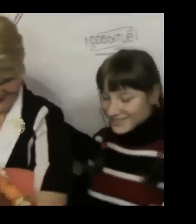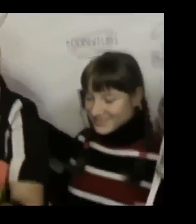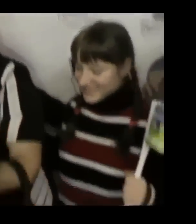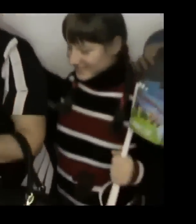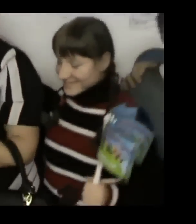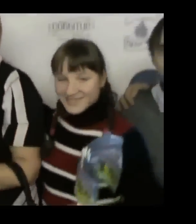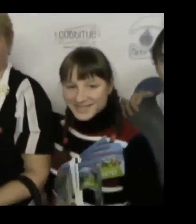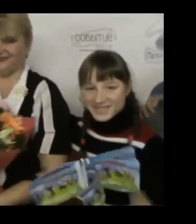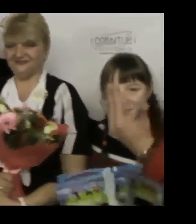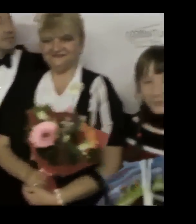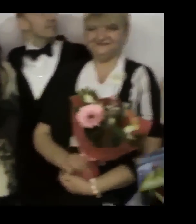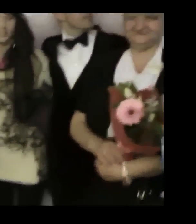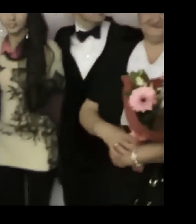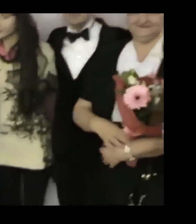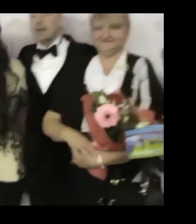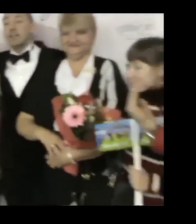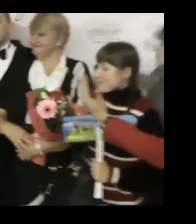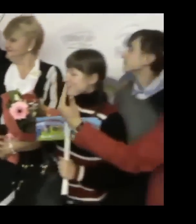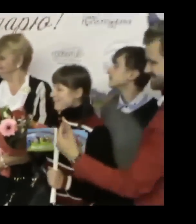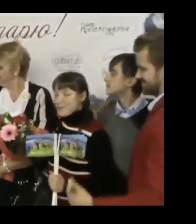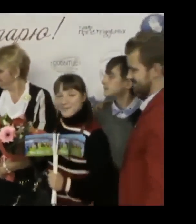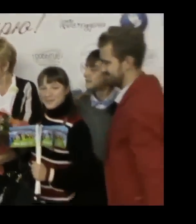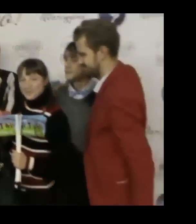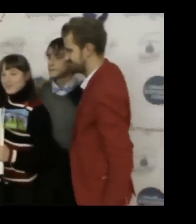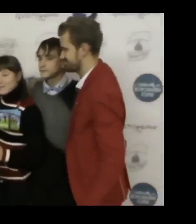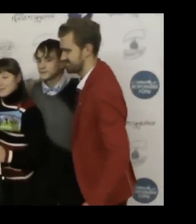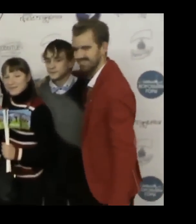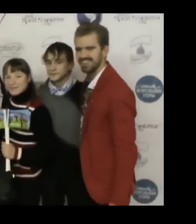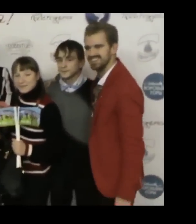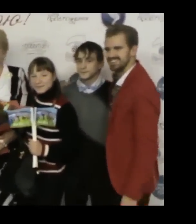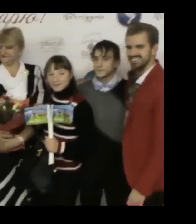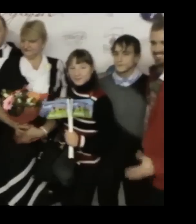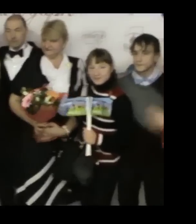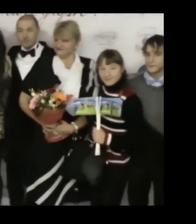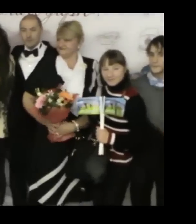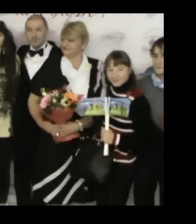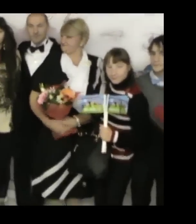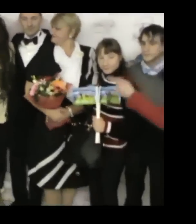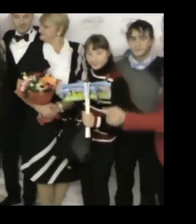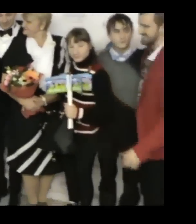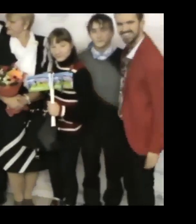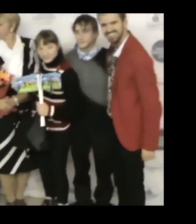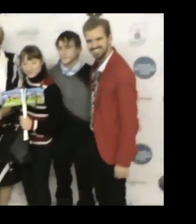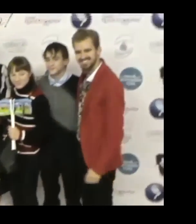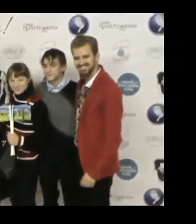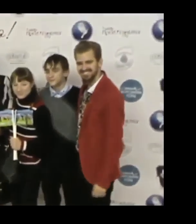Вставайте. Мама вместе. Наташа, смотри, даже пацаны были. Поближе.